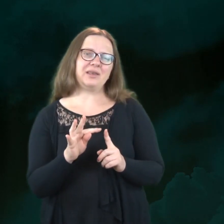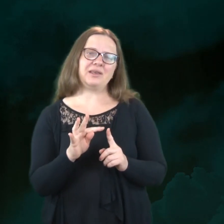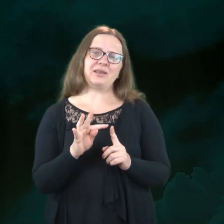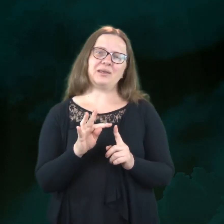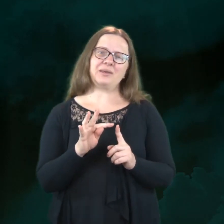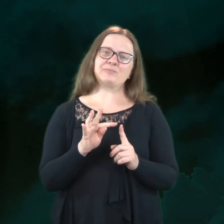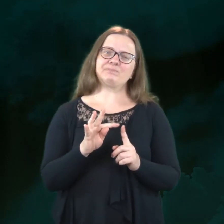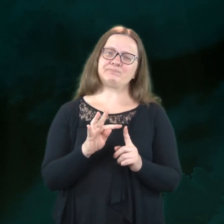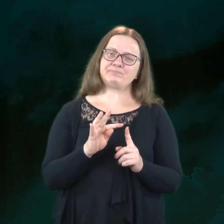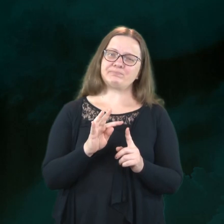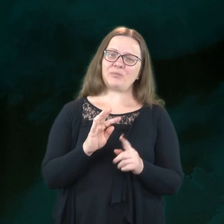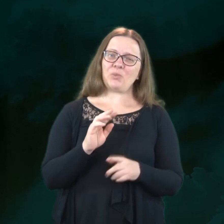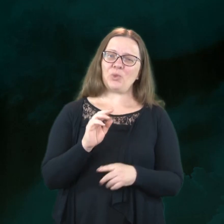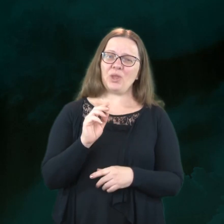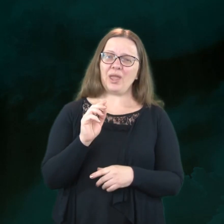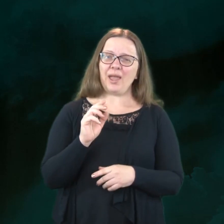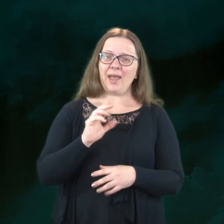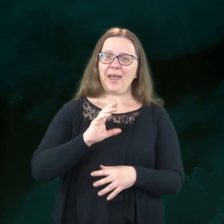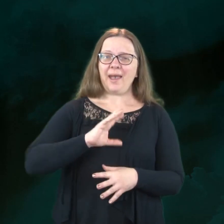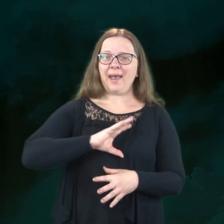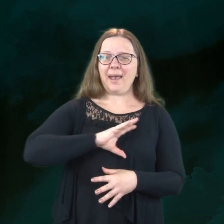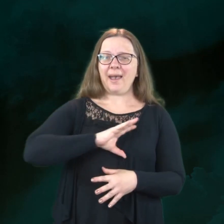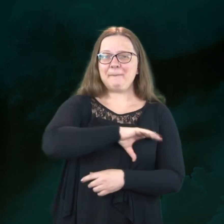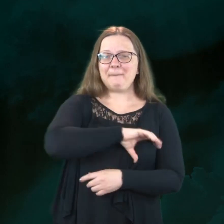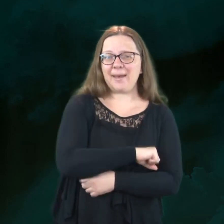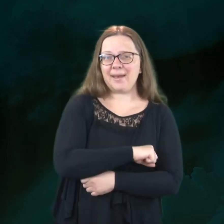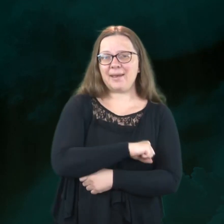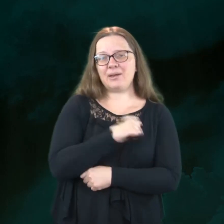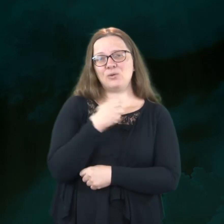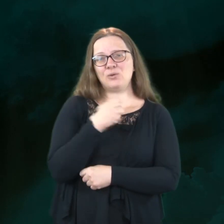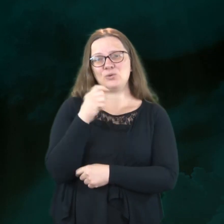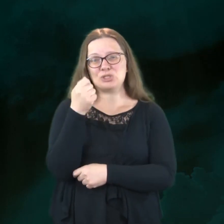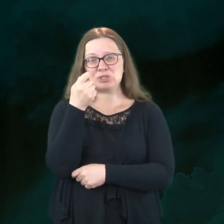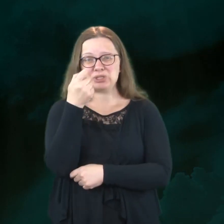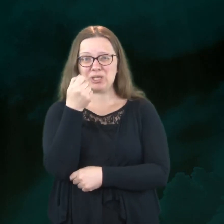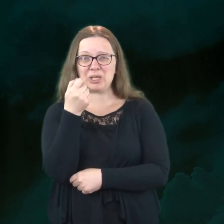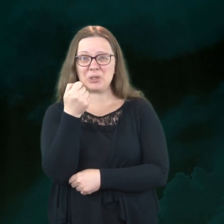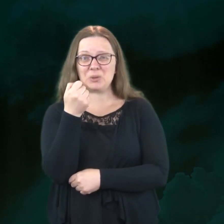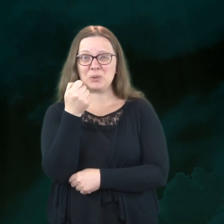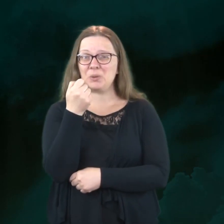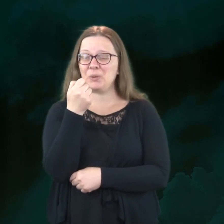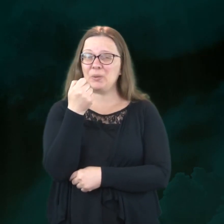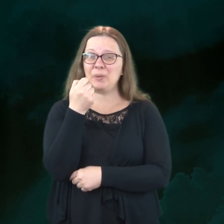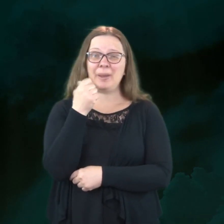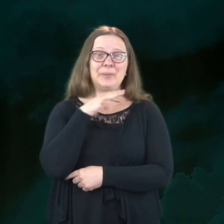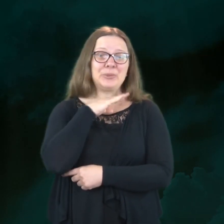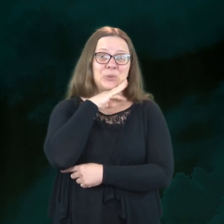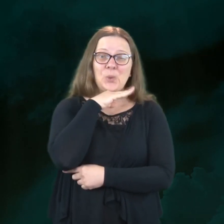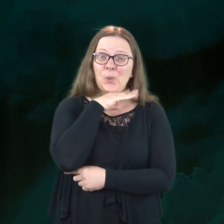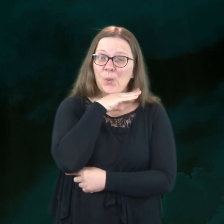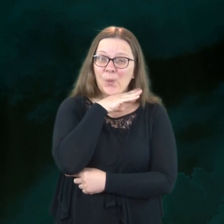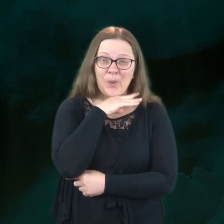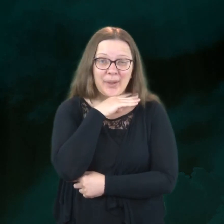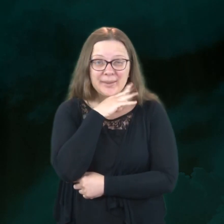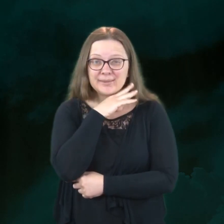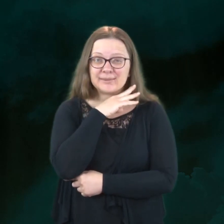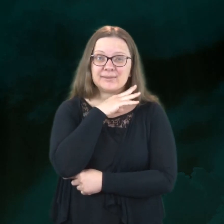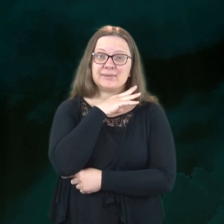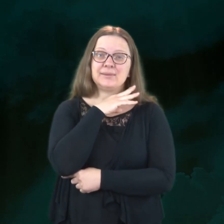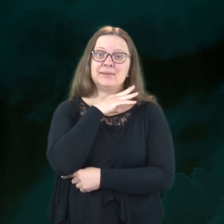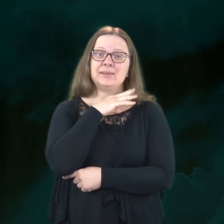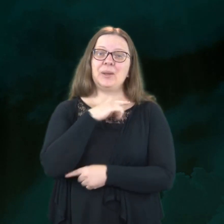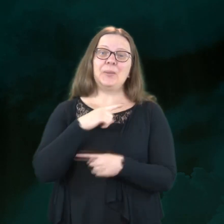O amor ao dinheiro é a raiz de todos os males. Quer dizer, até a idolatria foi inventada por causa do amor ao